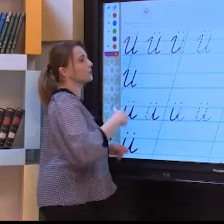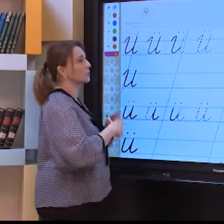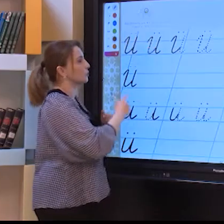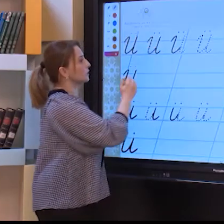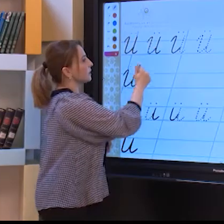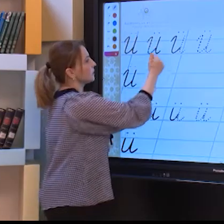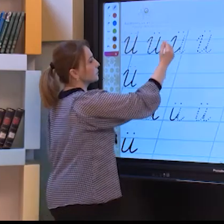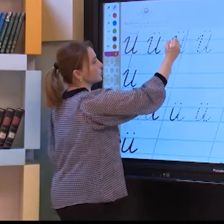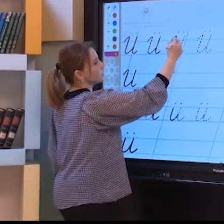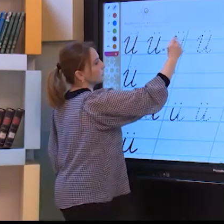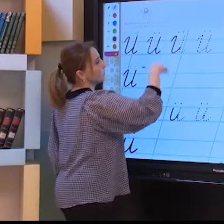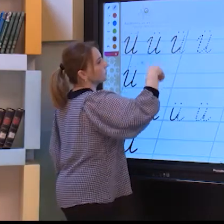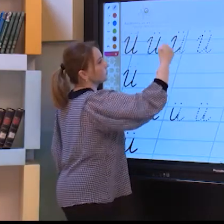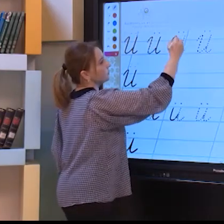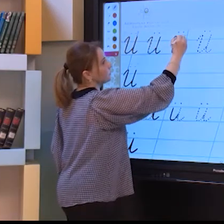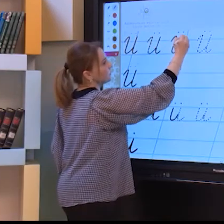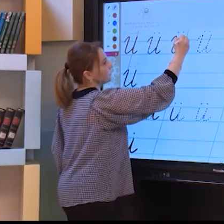İlk olaraq, sonra...